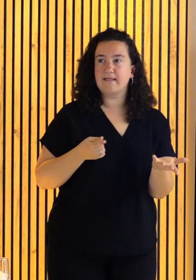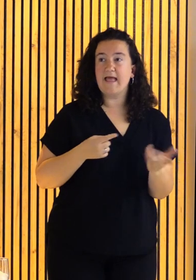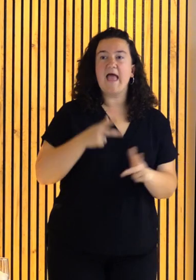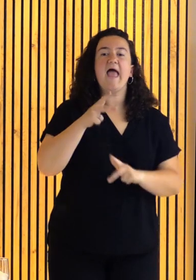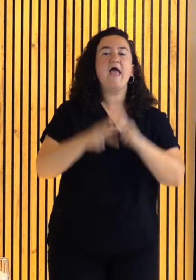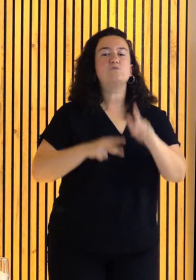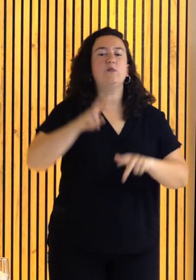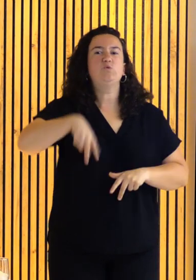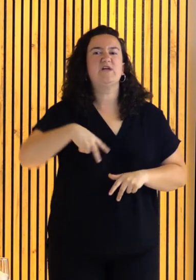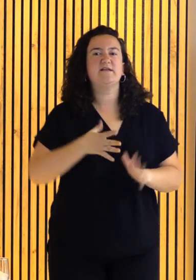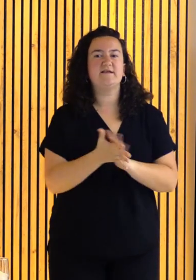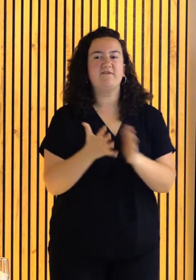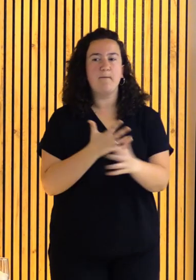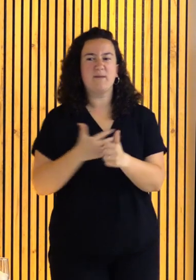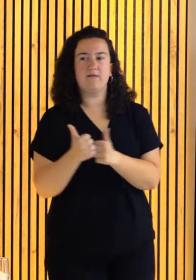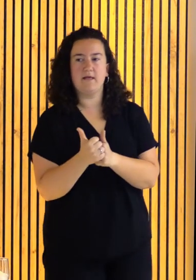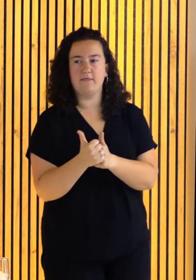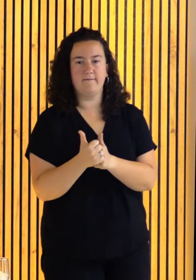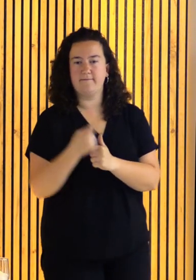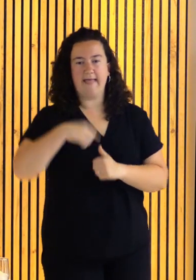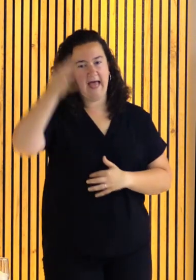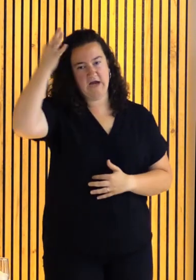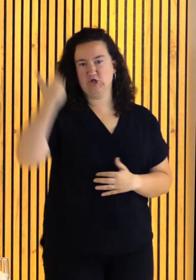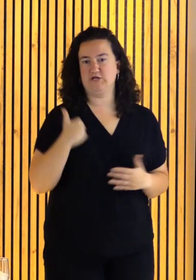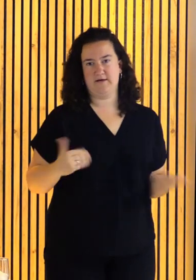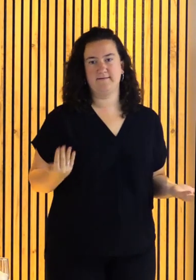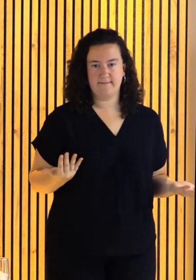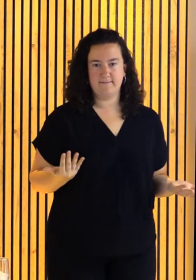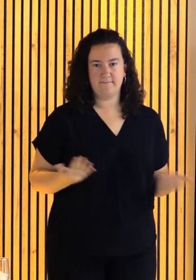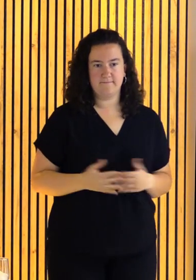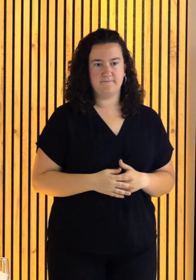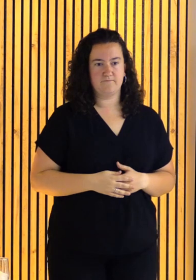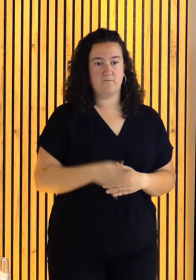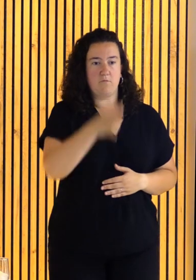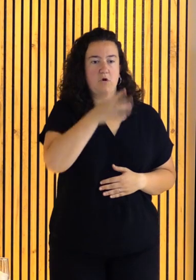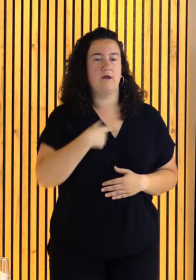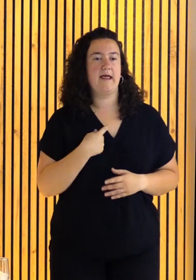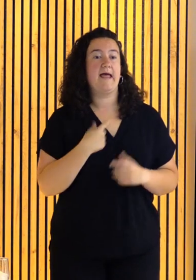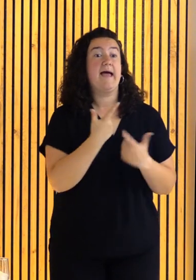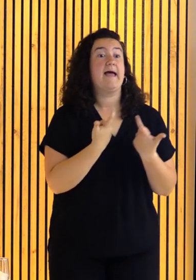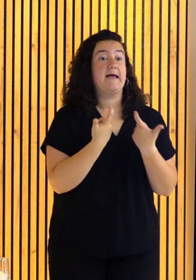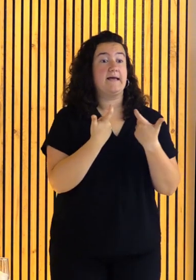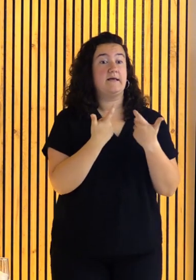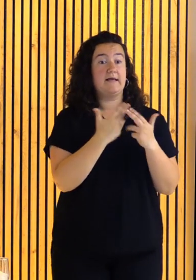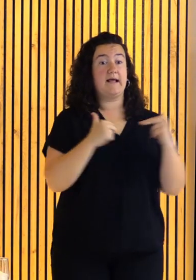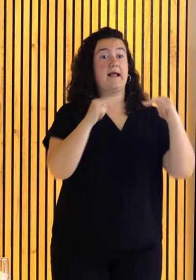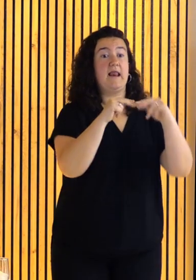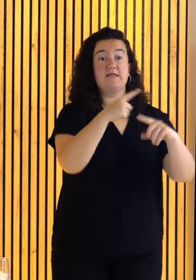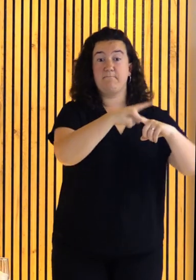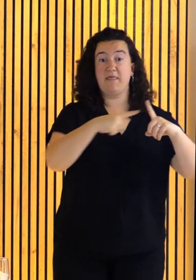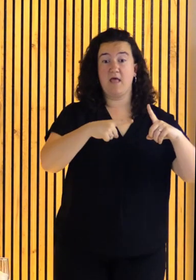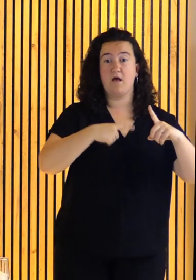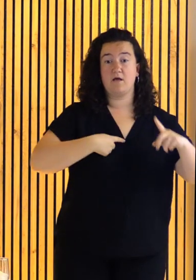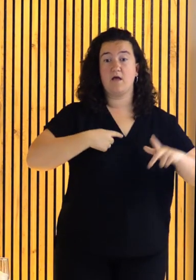izatea dela, eta, bueno, klase ertainekoak komen baikara euskaldunak, eta egia estapen horren atzean,